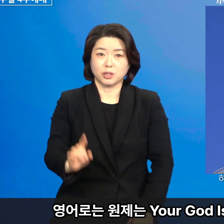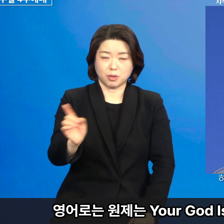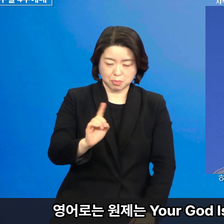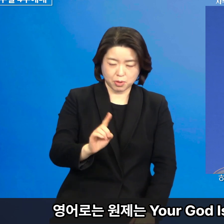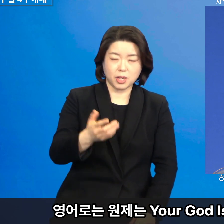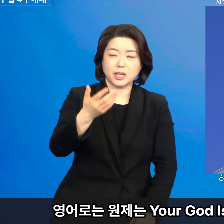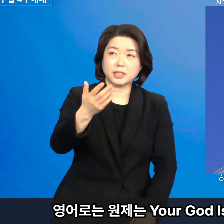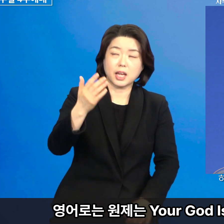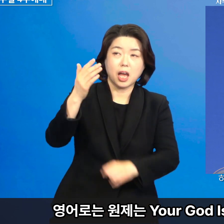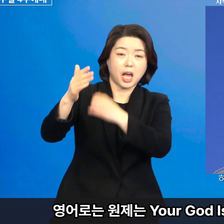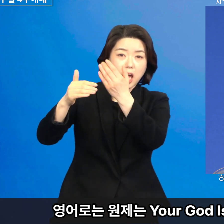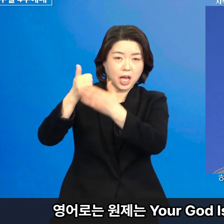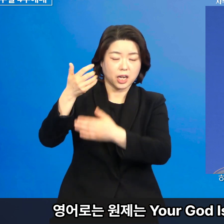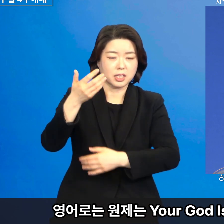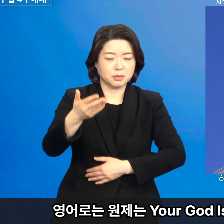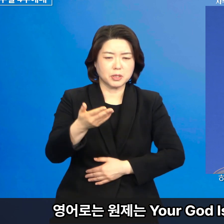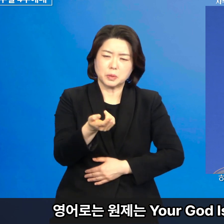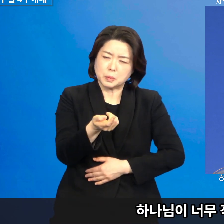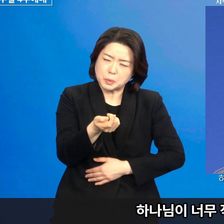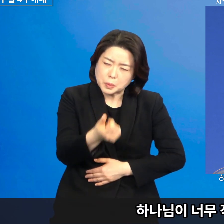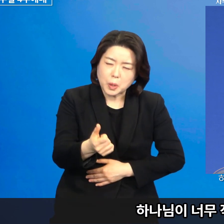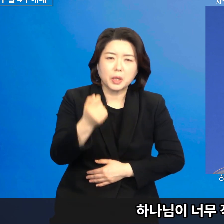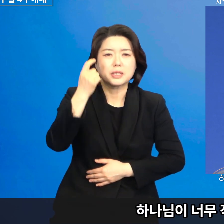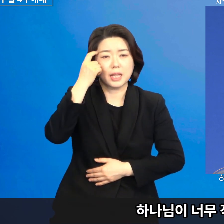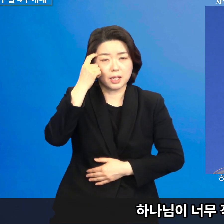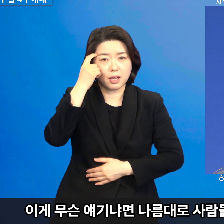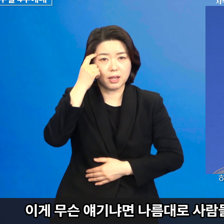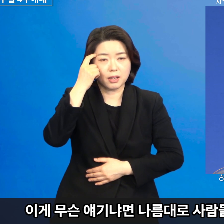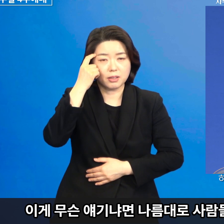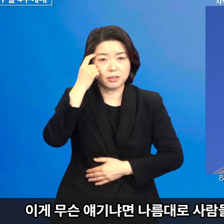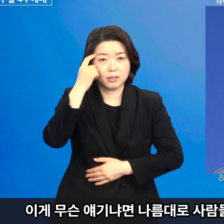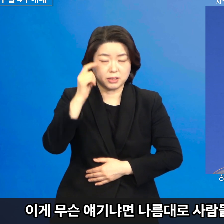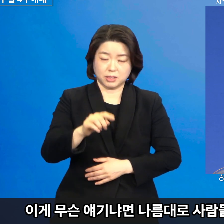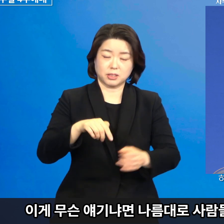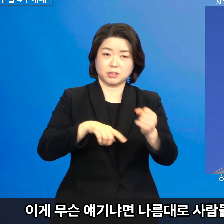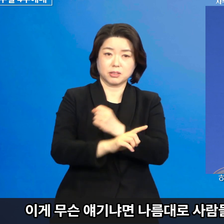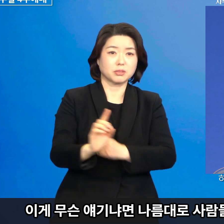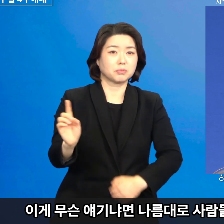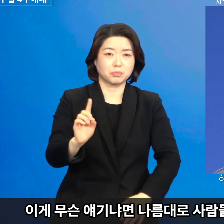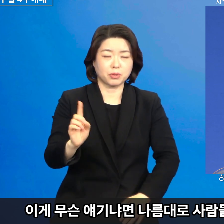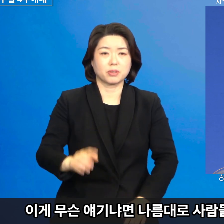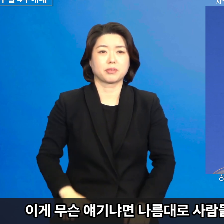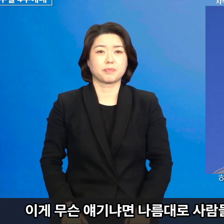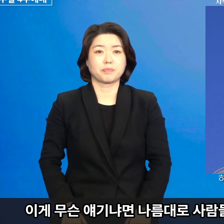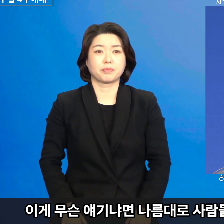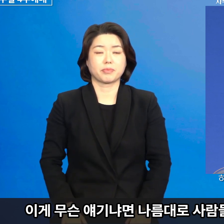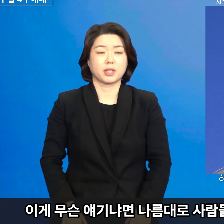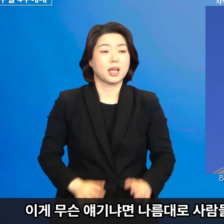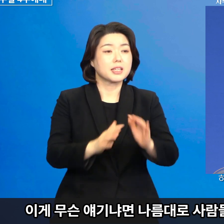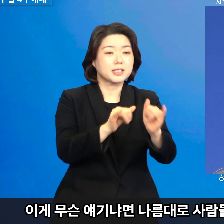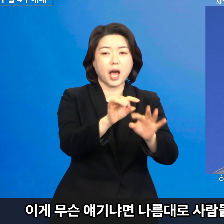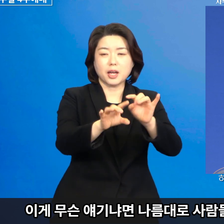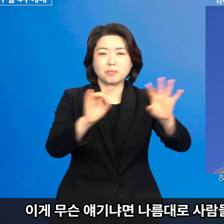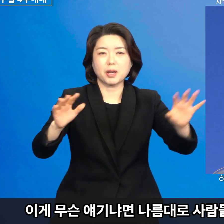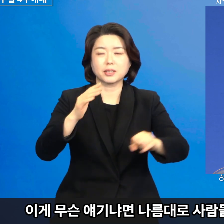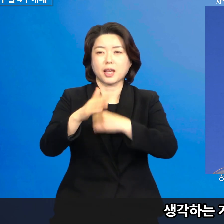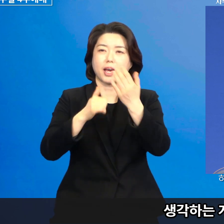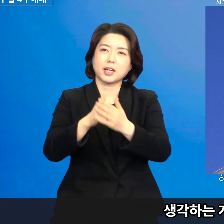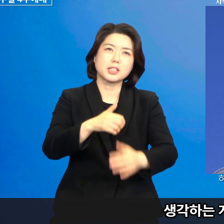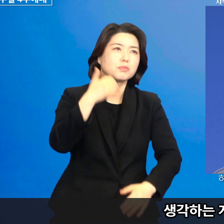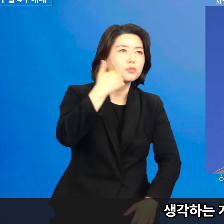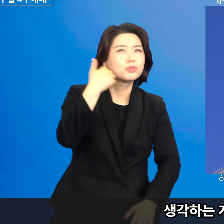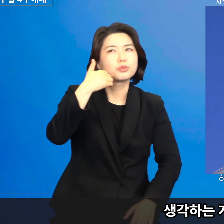Your God is too small 이라는 거예요. 하나님이 너무 작다는 거예요. 이게 무슨 얘기냐면 나름대로 사람들마다 하나님은 이런